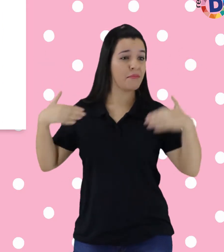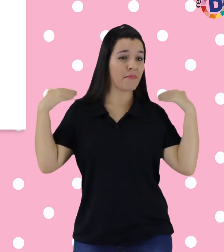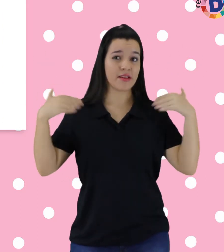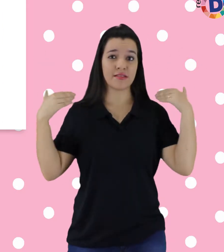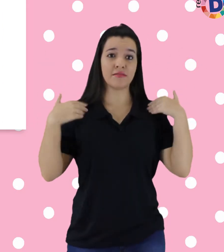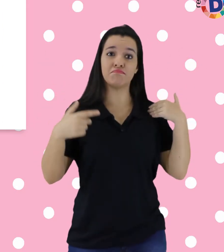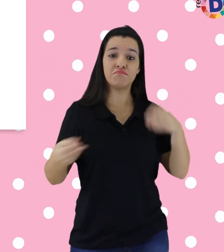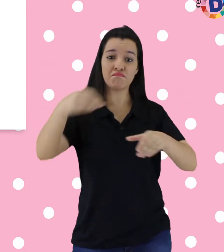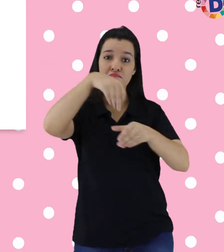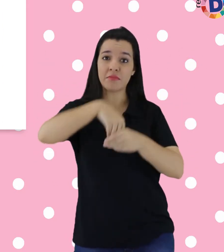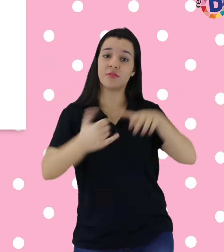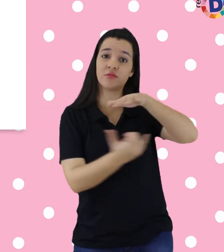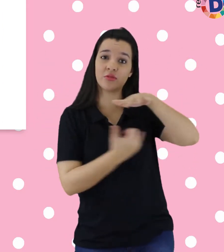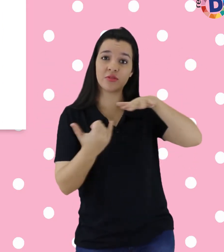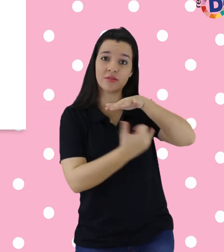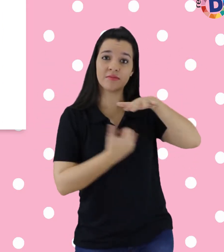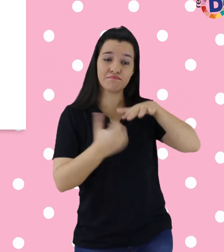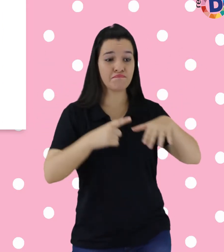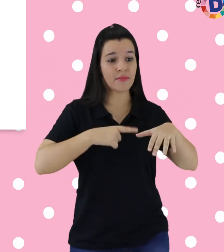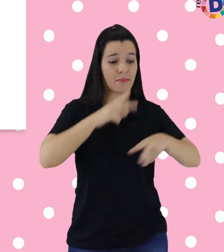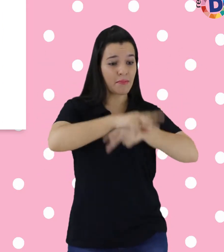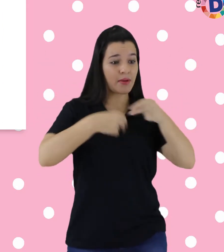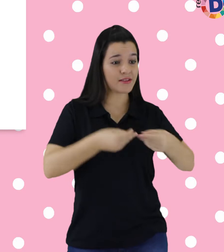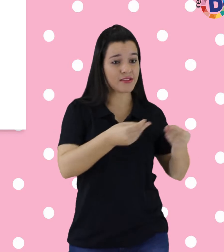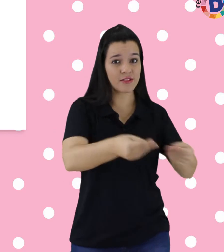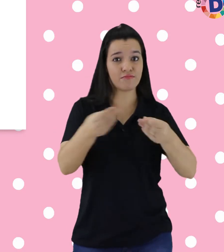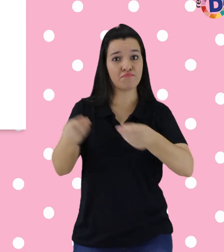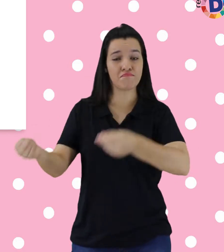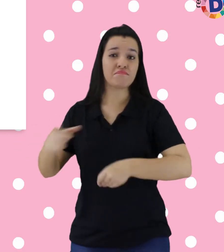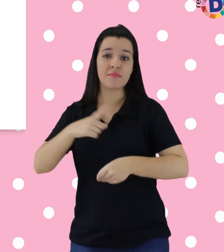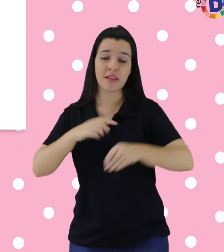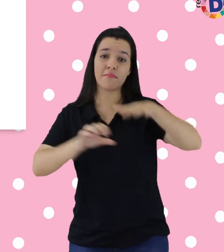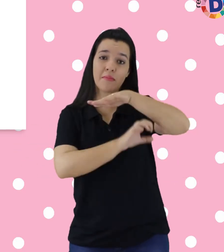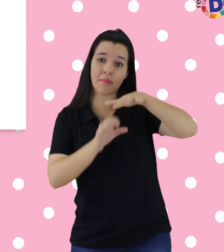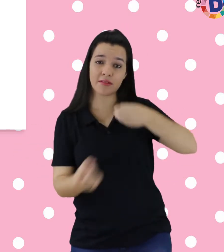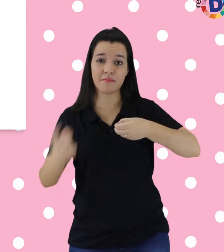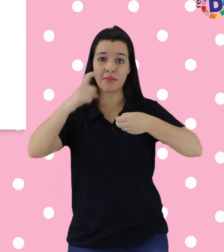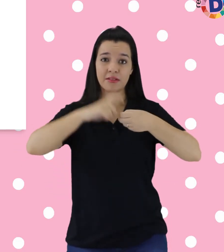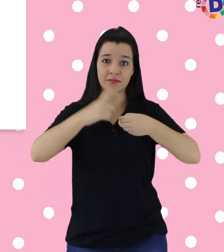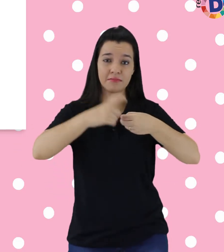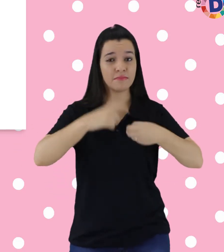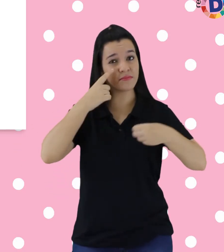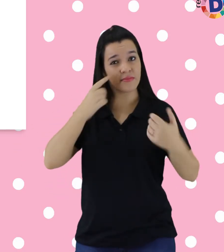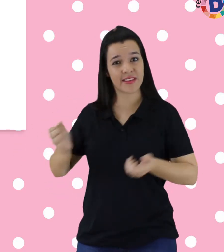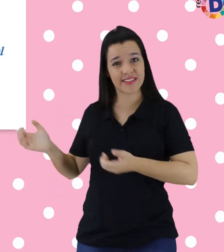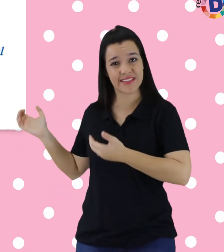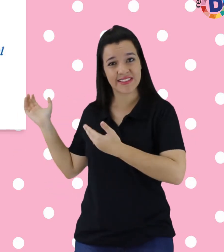aacd distribuiu presentes de parceiros como plasútil ciranda cultural e